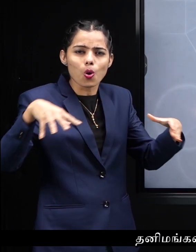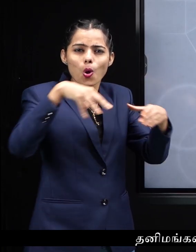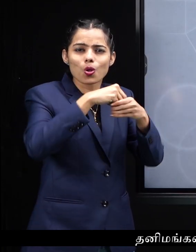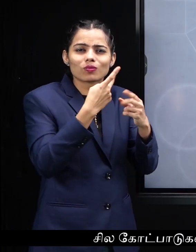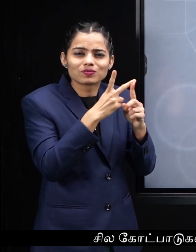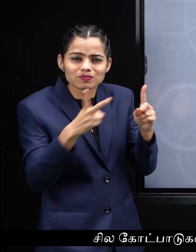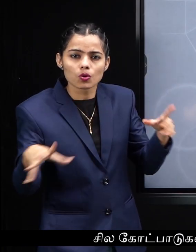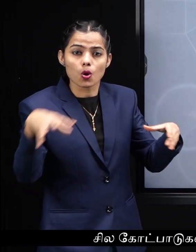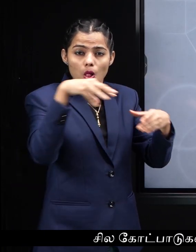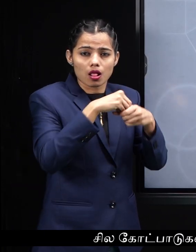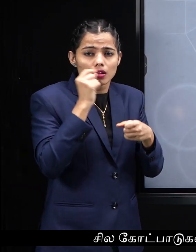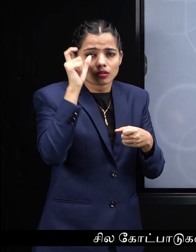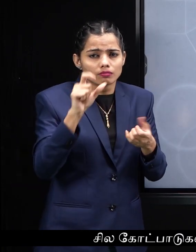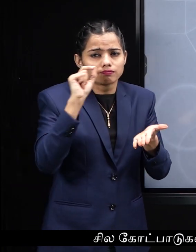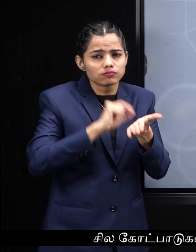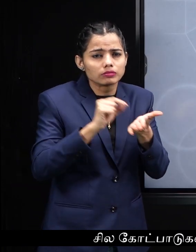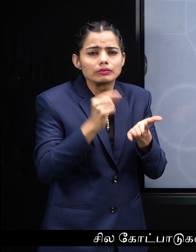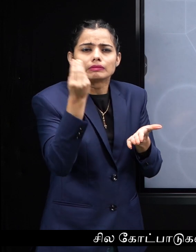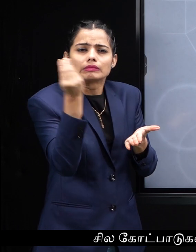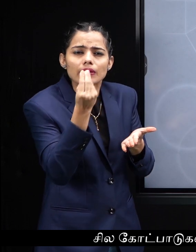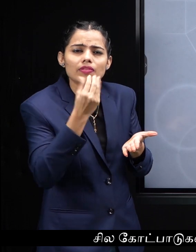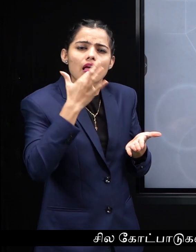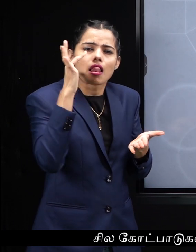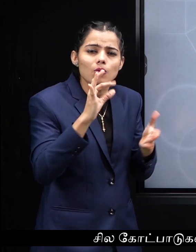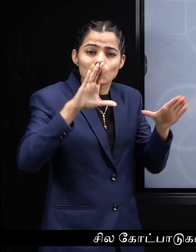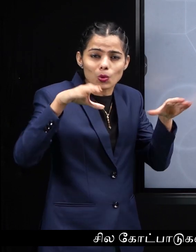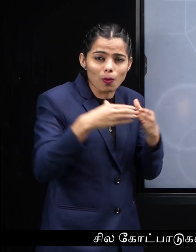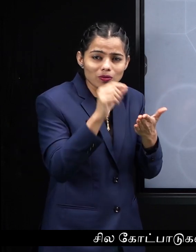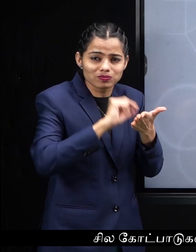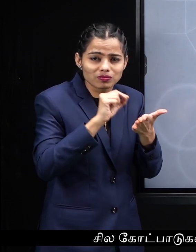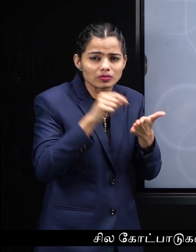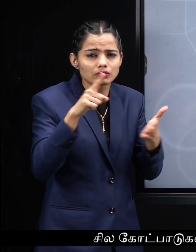வடிவங்கள் தொடர்பான சில கோட்பாடுகள் அல்லது பொதுவான கருத்துக்களை எழுதினார்.